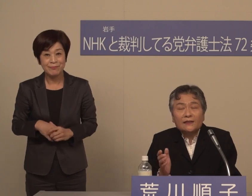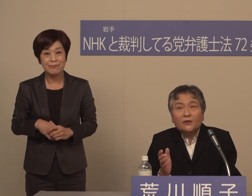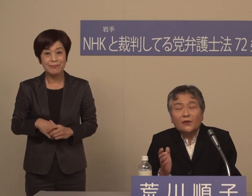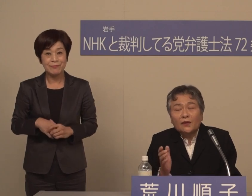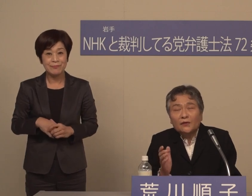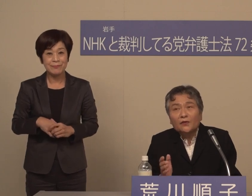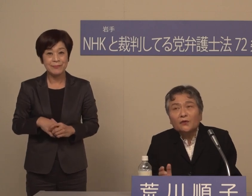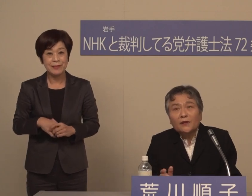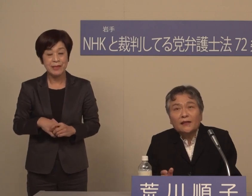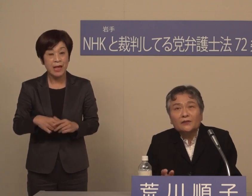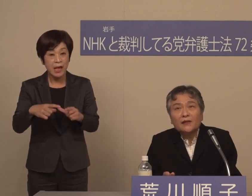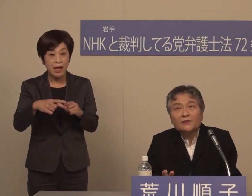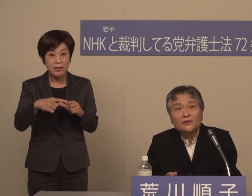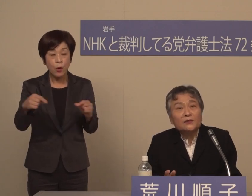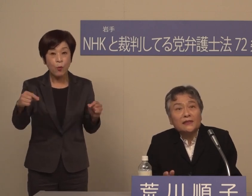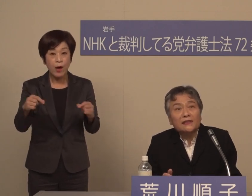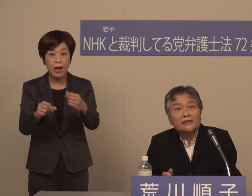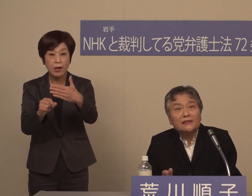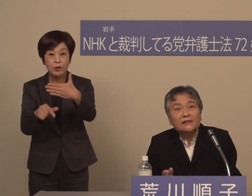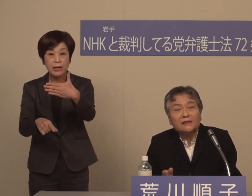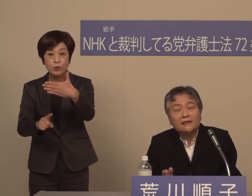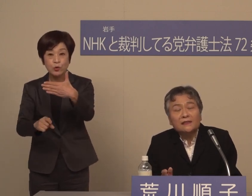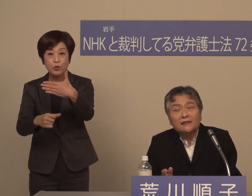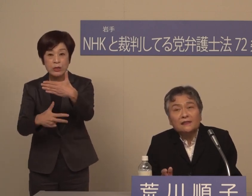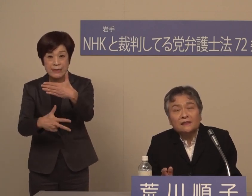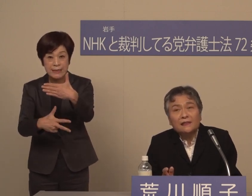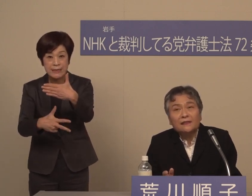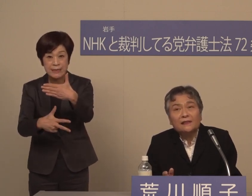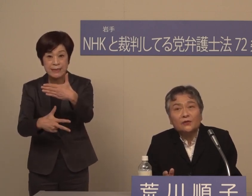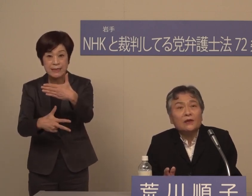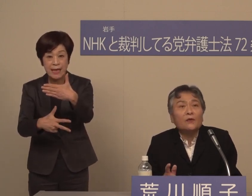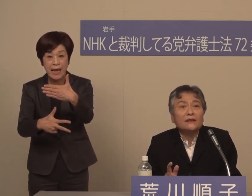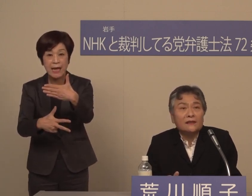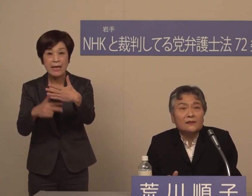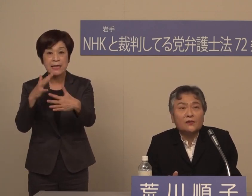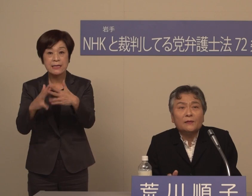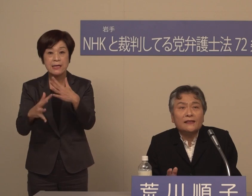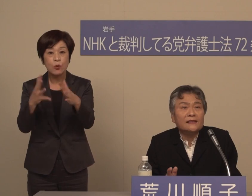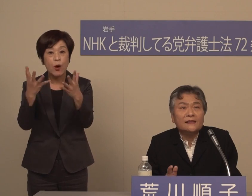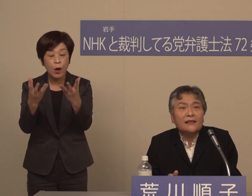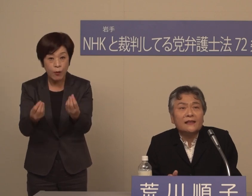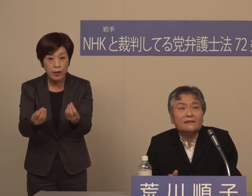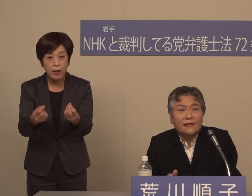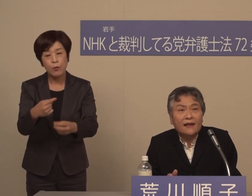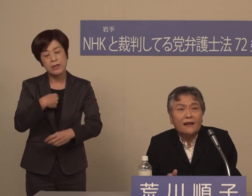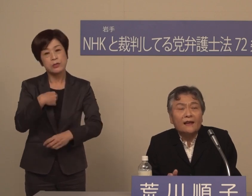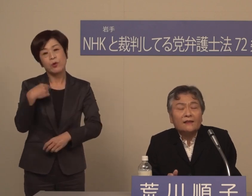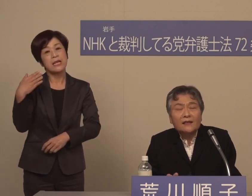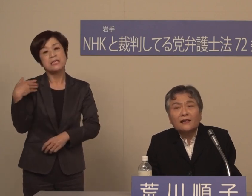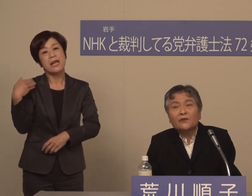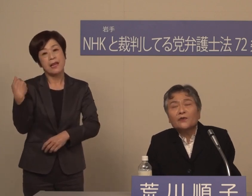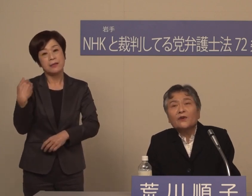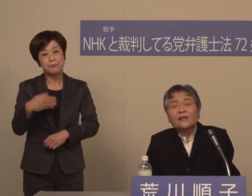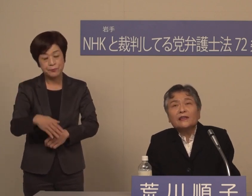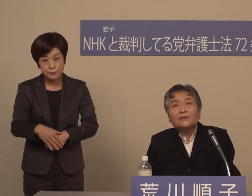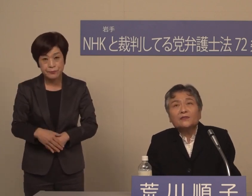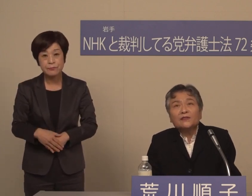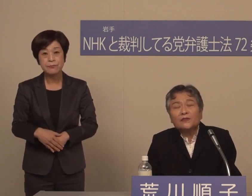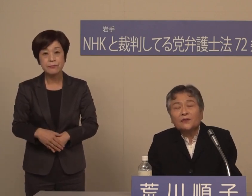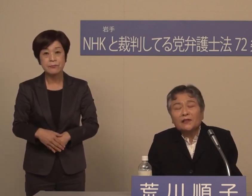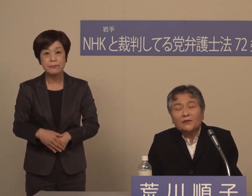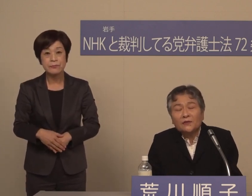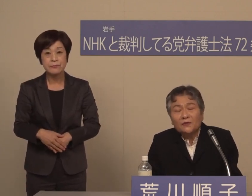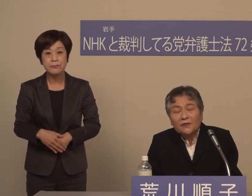えっと日本はね9月17日で戦争が終わったんでそれも私知らなくてねあの